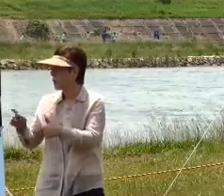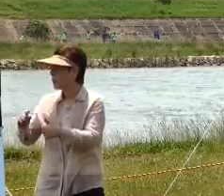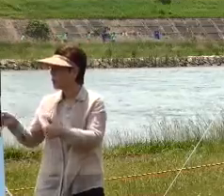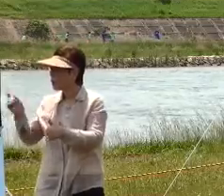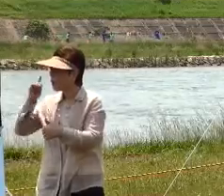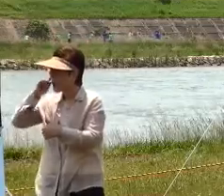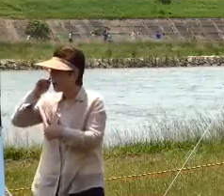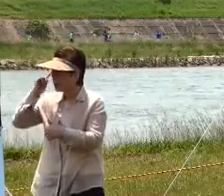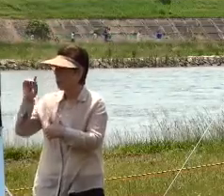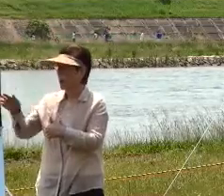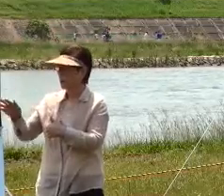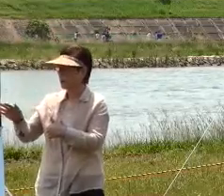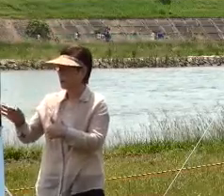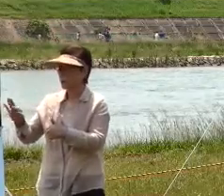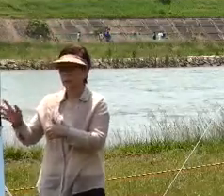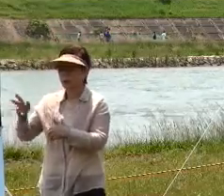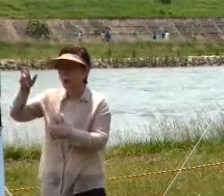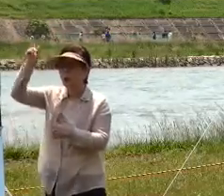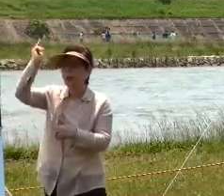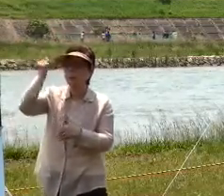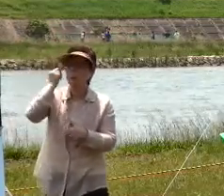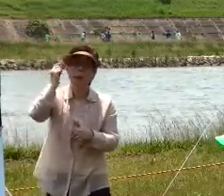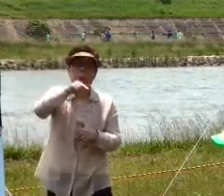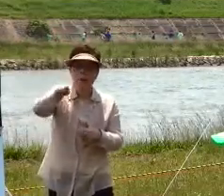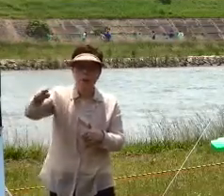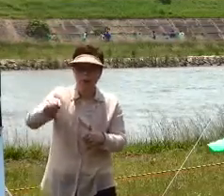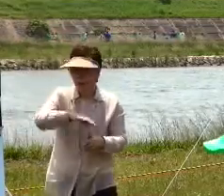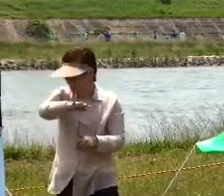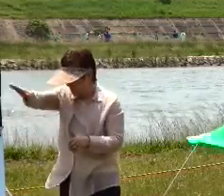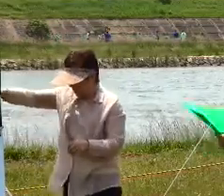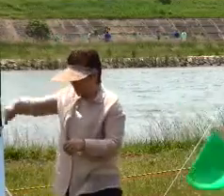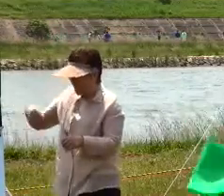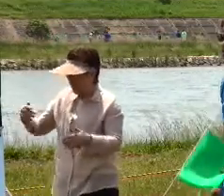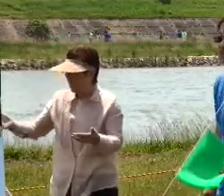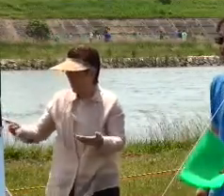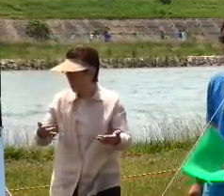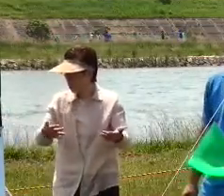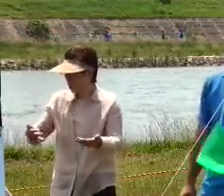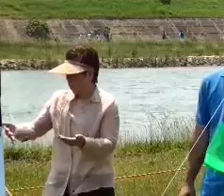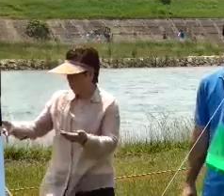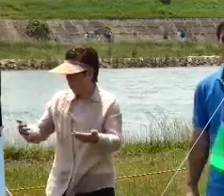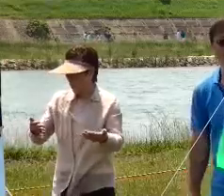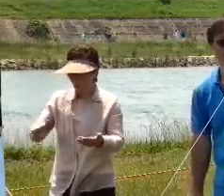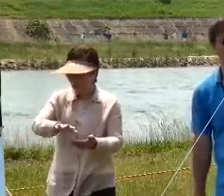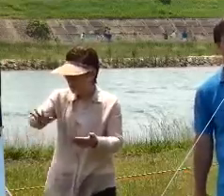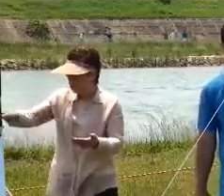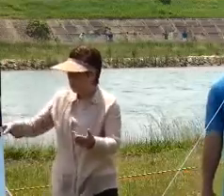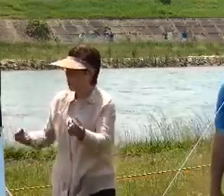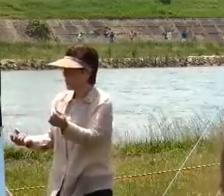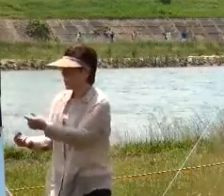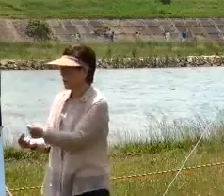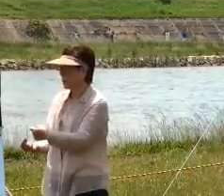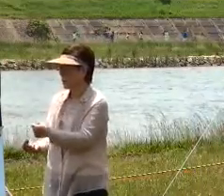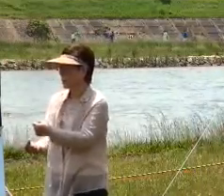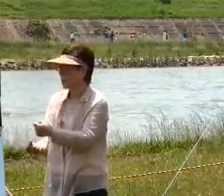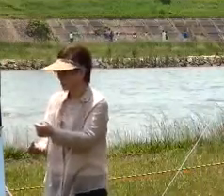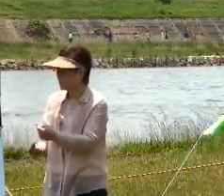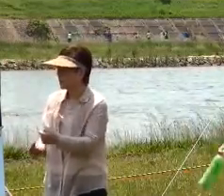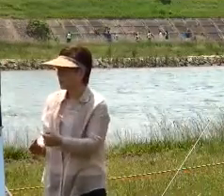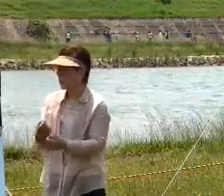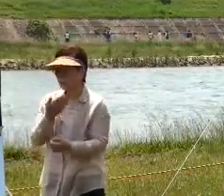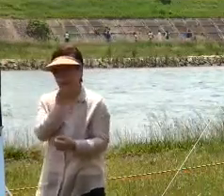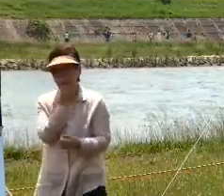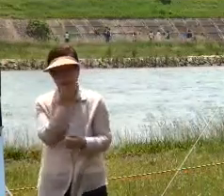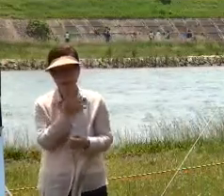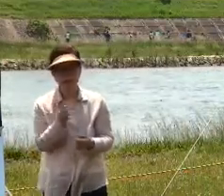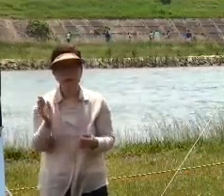迷子だと、みんな迷子の羊なんだと。で、考えてみてください。まあ、調子がいい